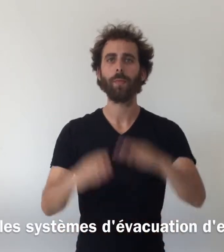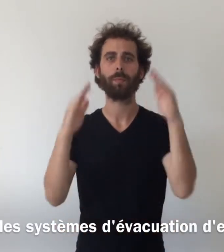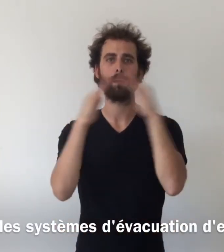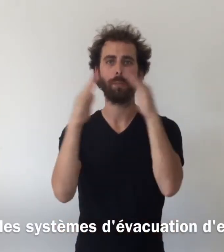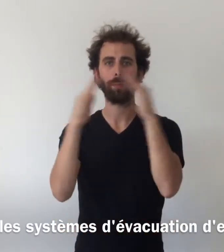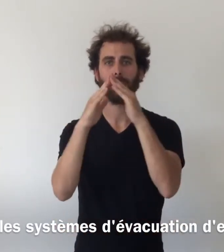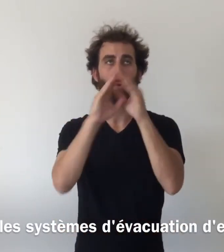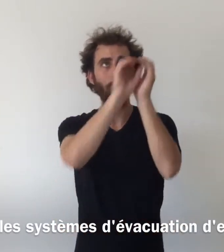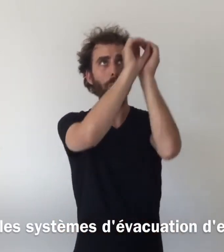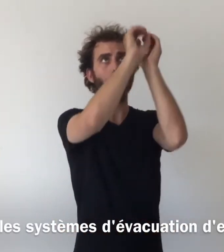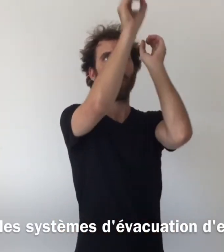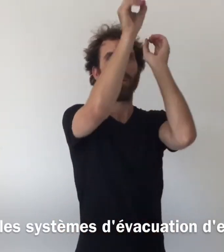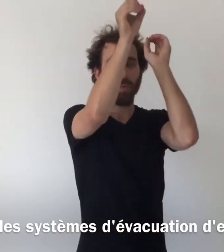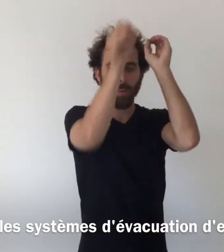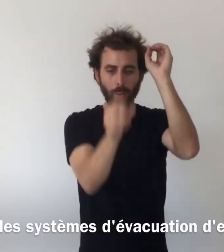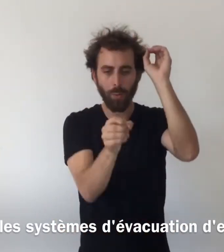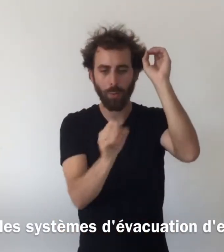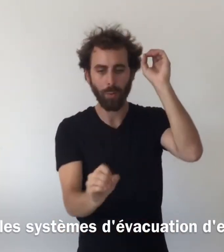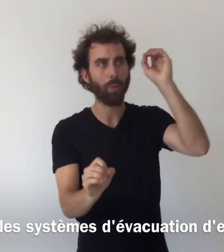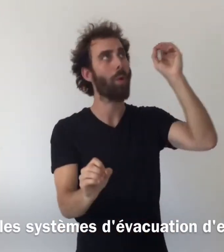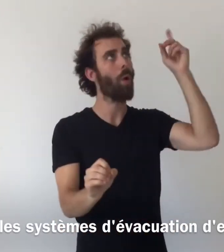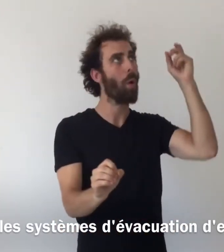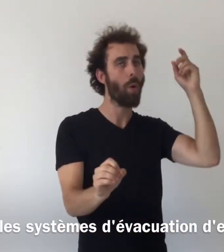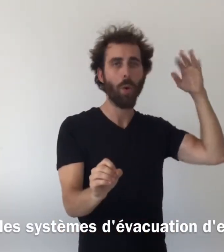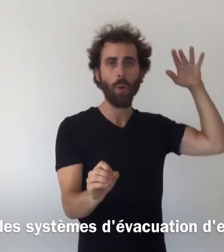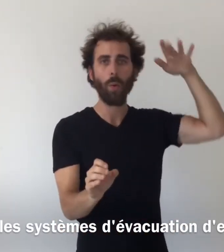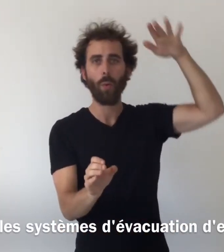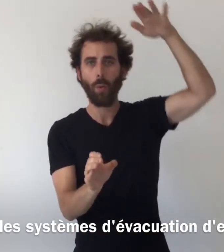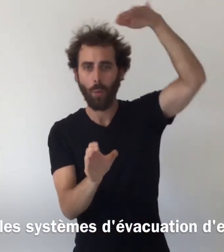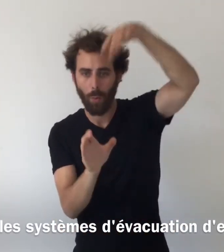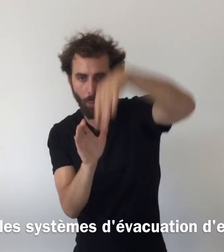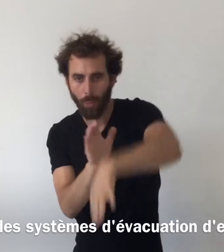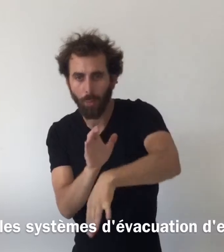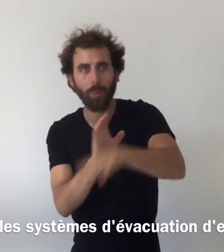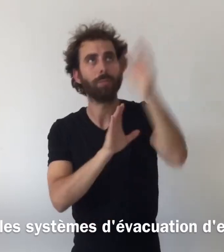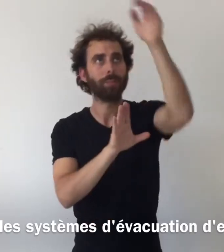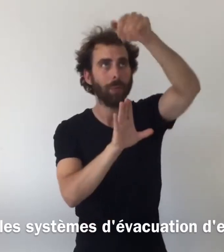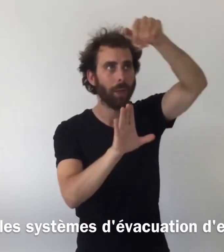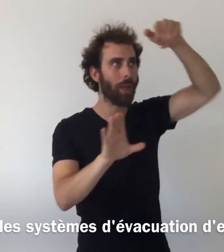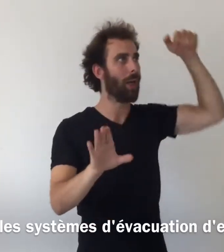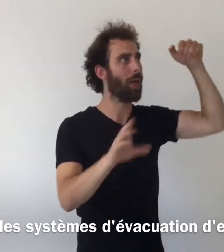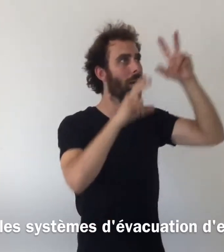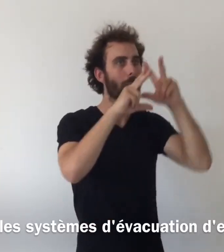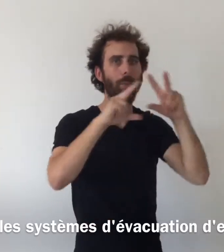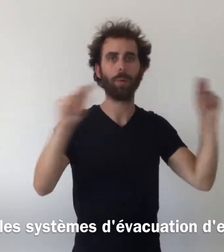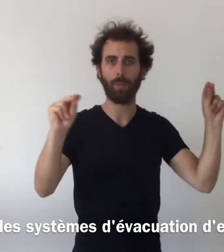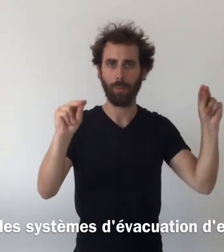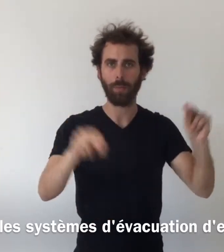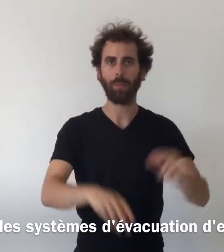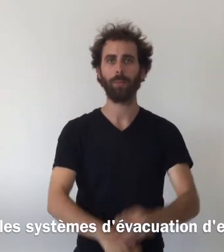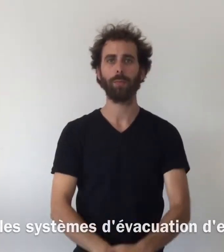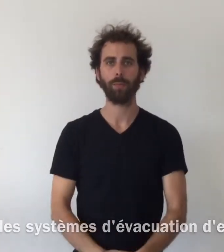Contrôler les systèmes d'évacuation d'eau pluviale tels que les gouttières ou les fossés.